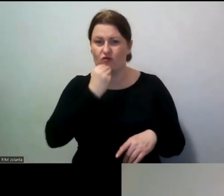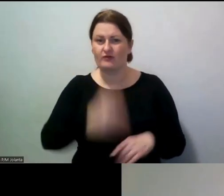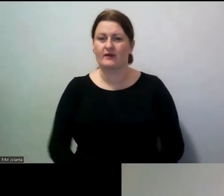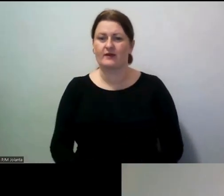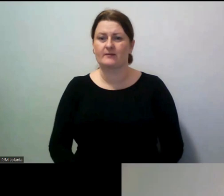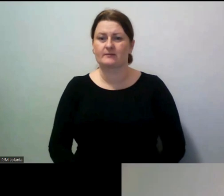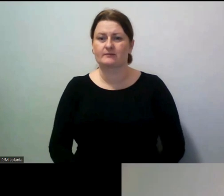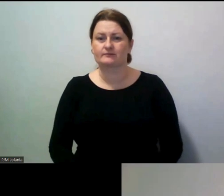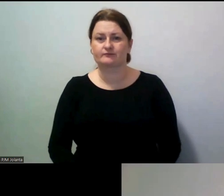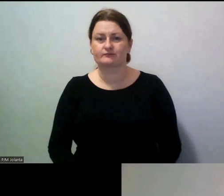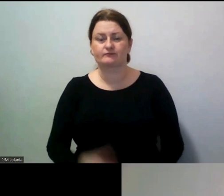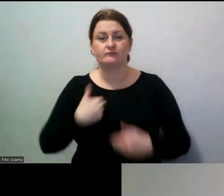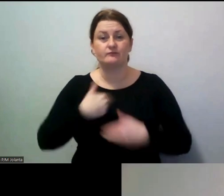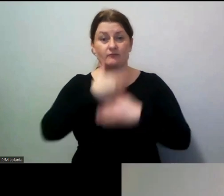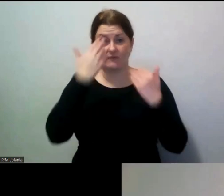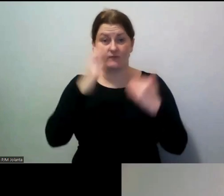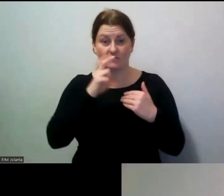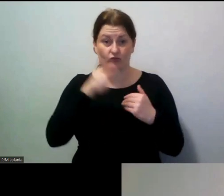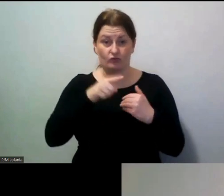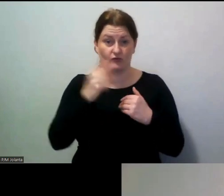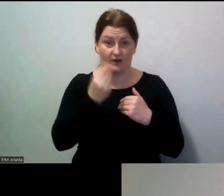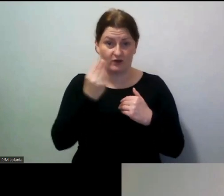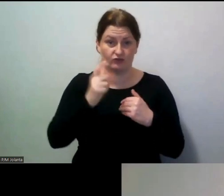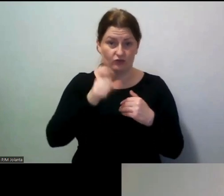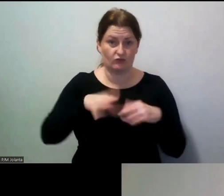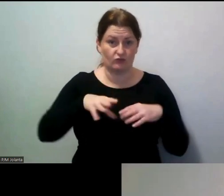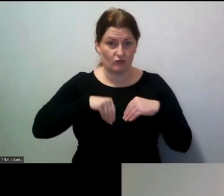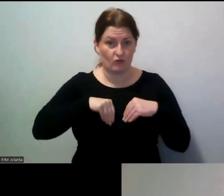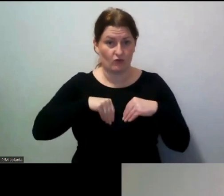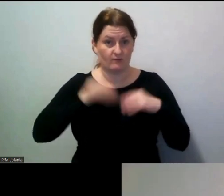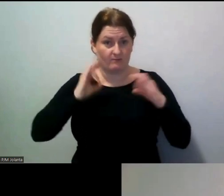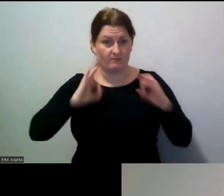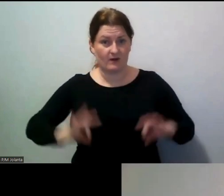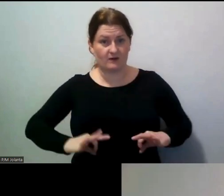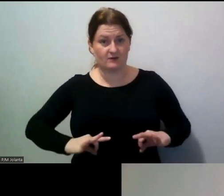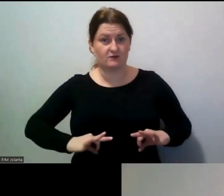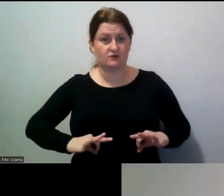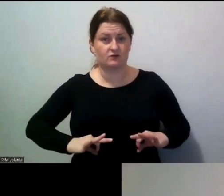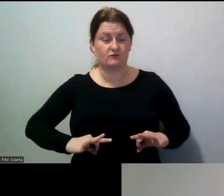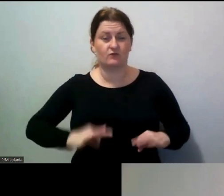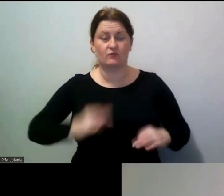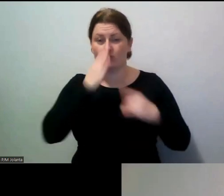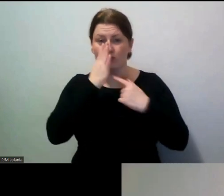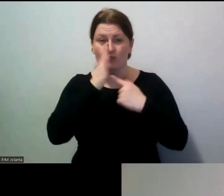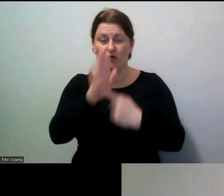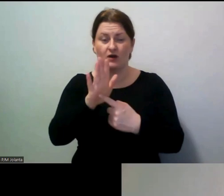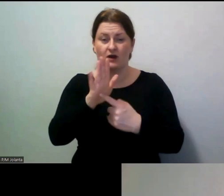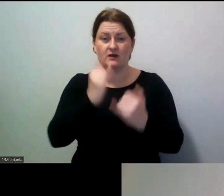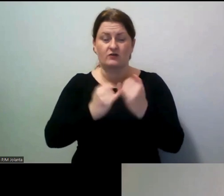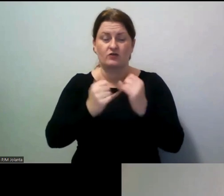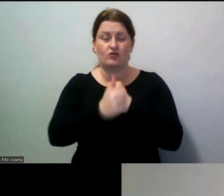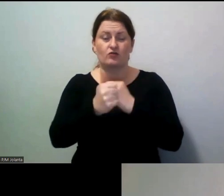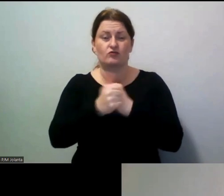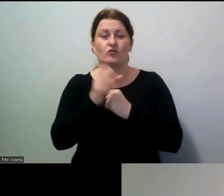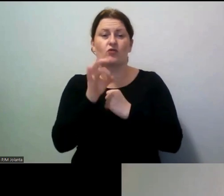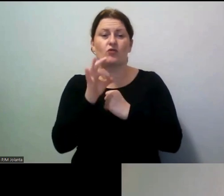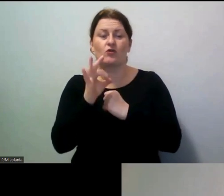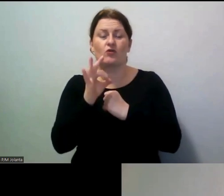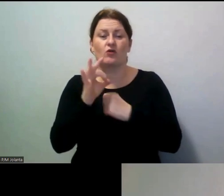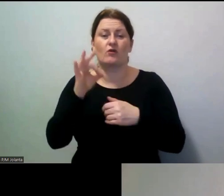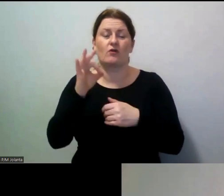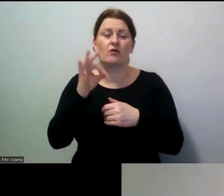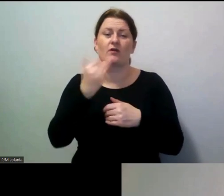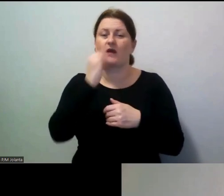wiem, czy tutaj jeszcze coś mogłabym Państwu pokazać, jeżeli chodzi o